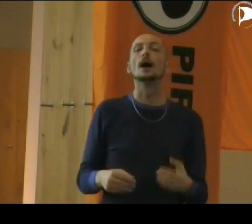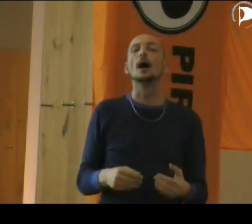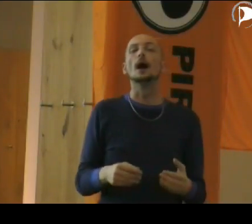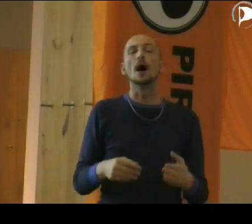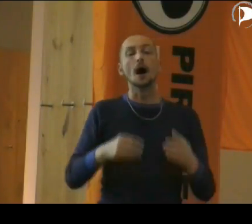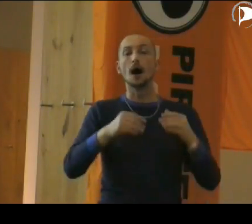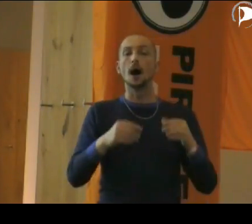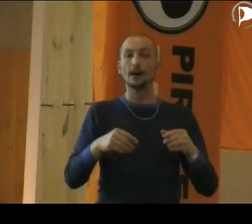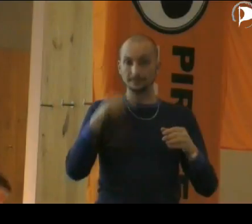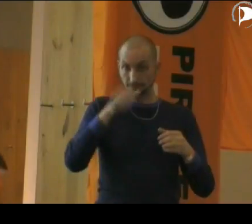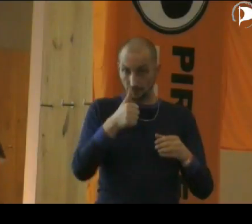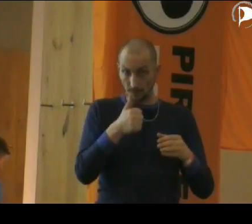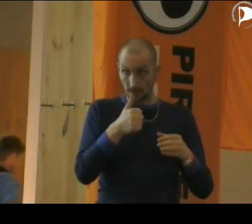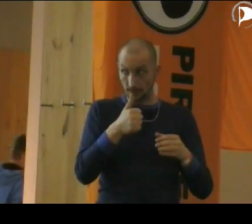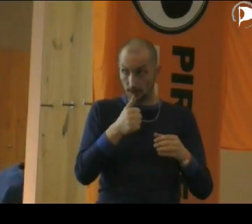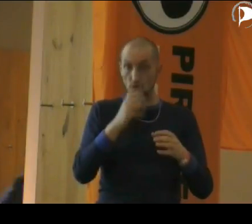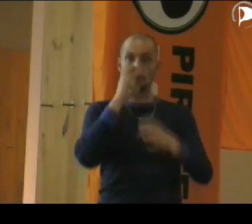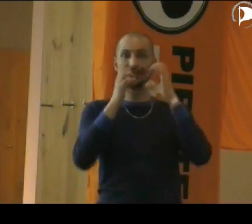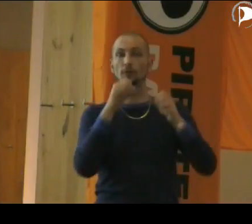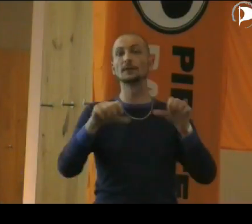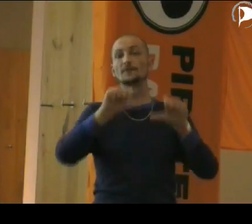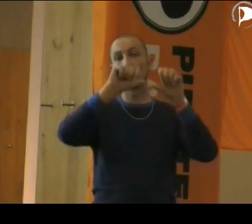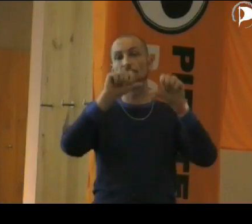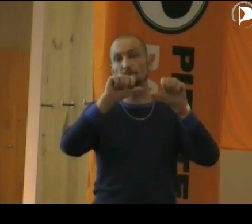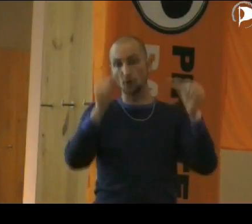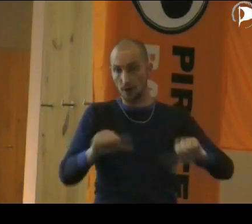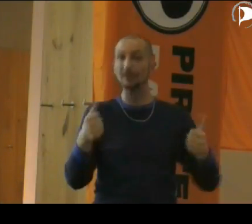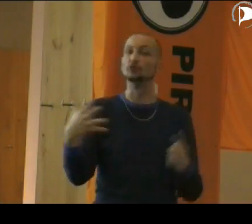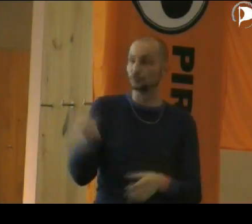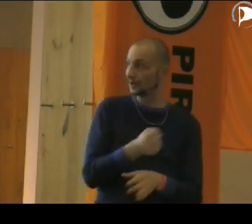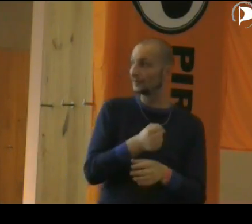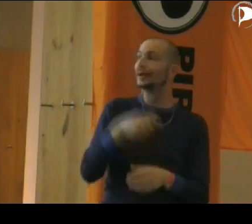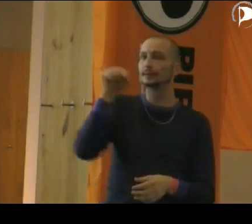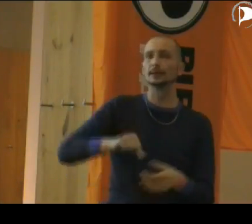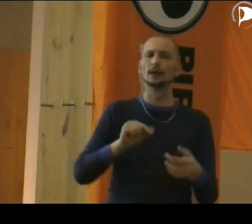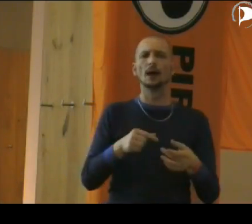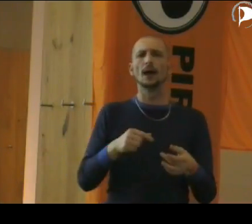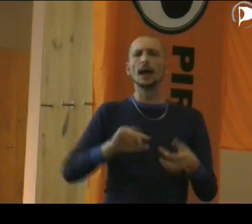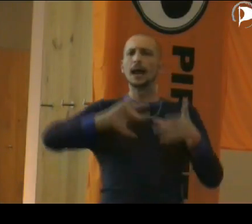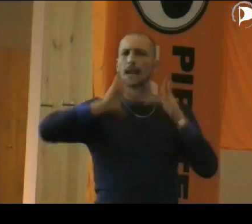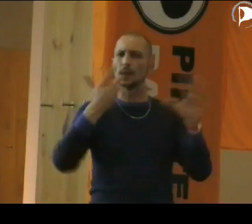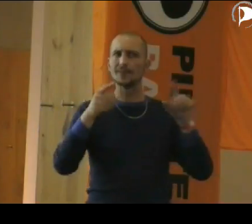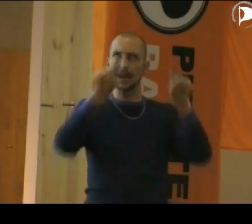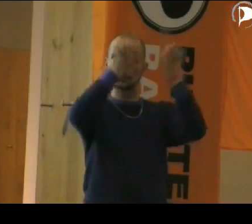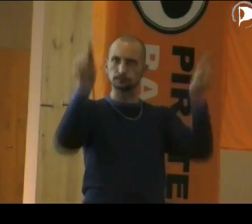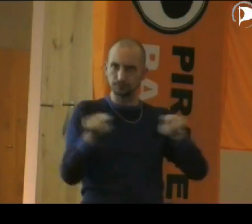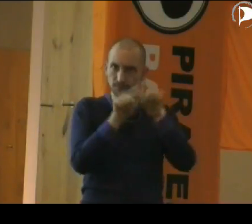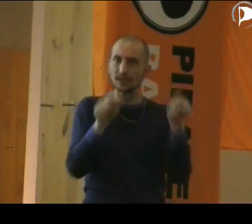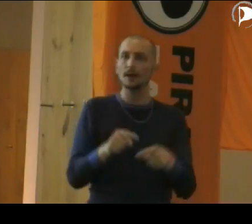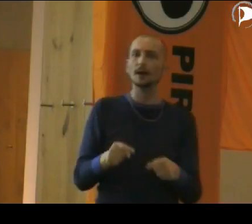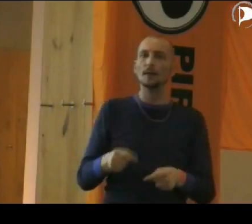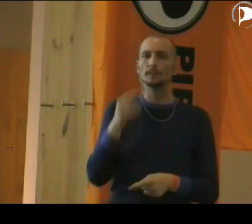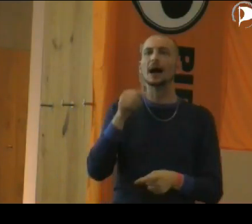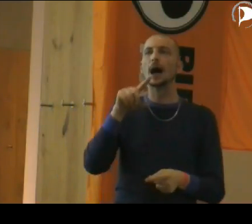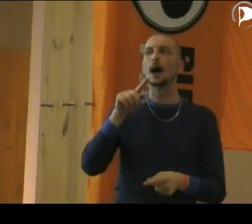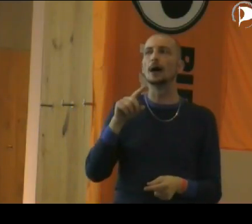erinnerung zum welt seien sehr viel mehr bilder von starken denn je so ein bisschen früher bild tritt auch die presse